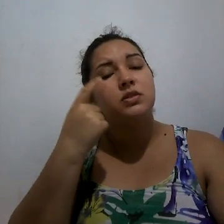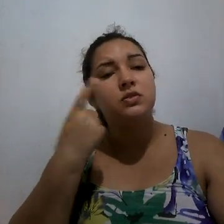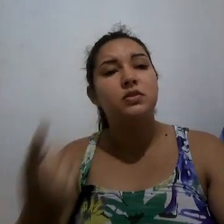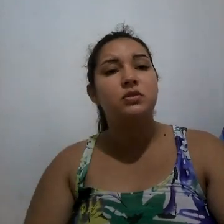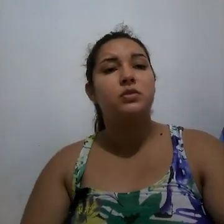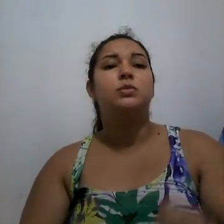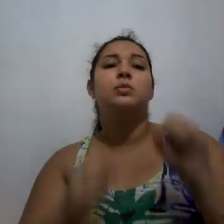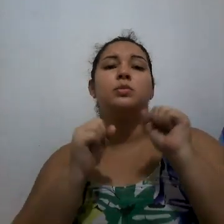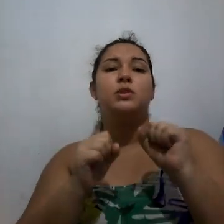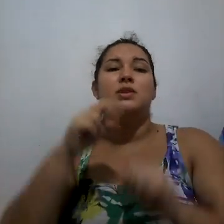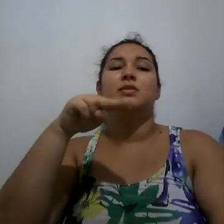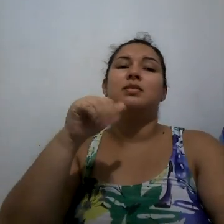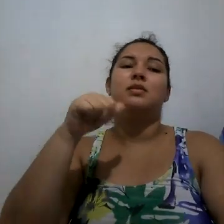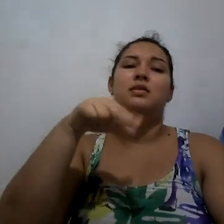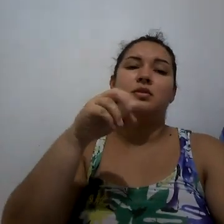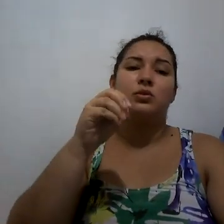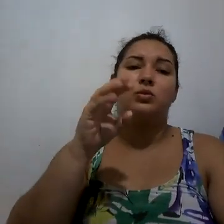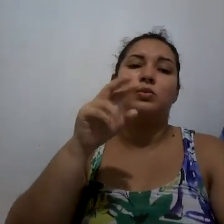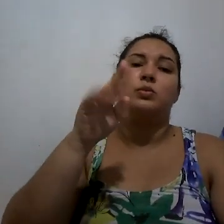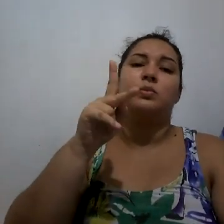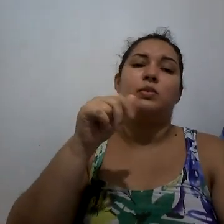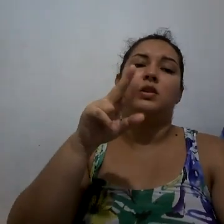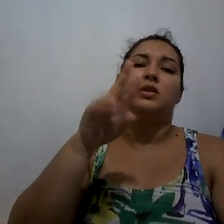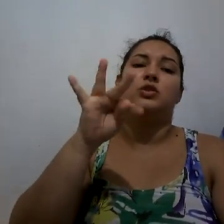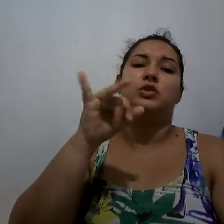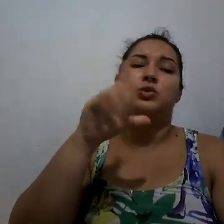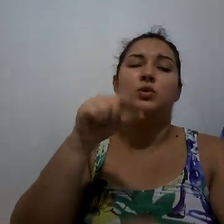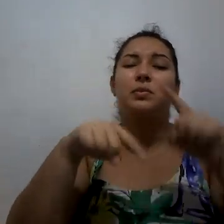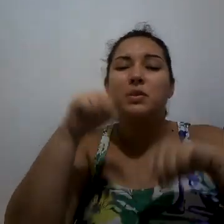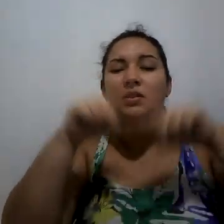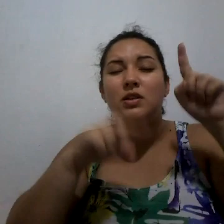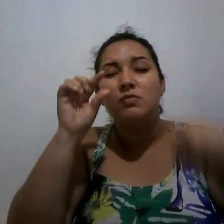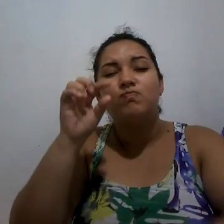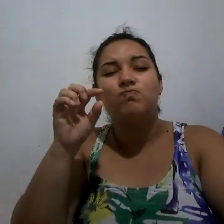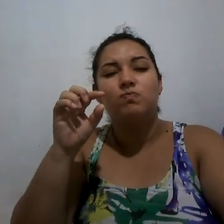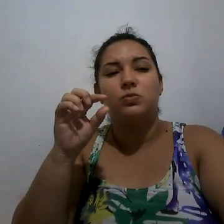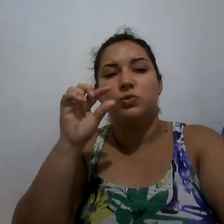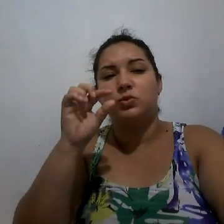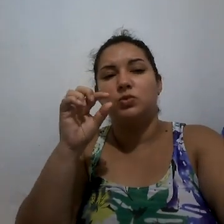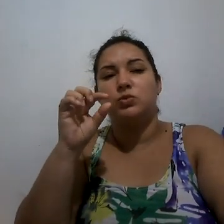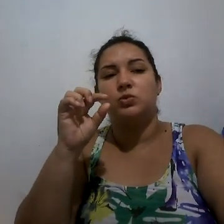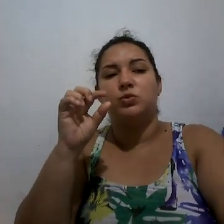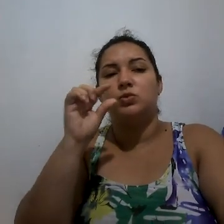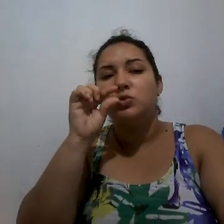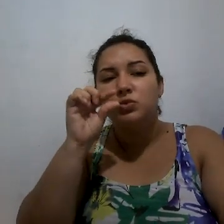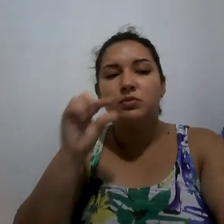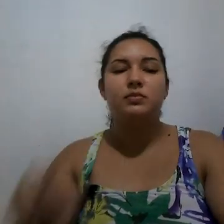ter nanopartículas, podemos ter materiais muito pequenininhos, em tamanhos muito pequenos. Então, nós podemos ter